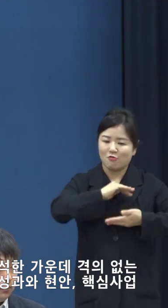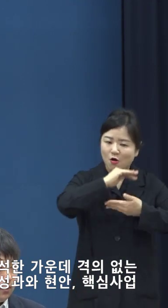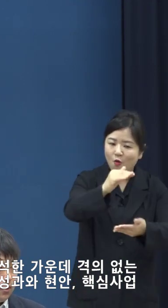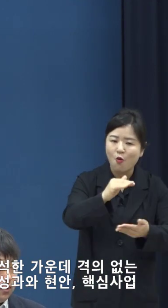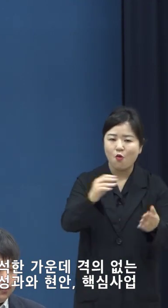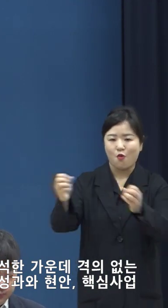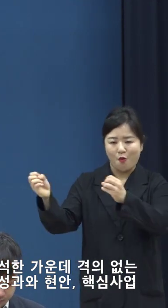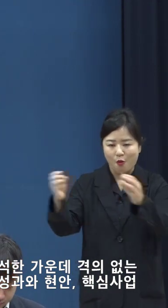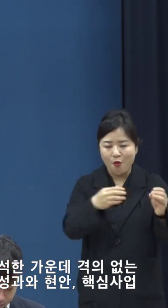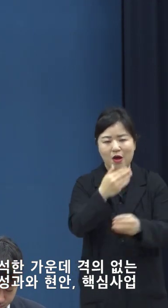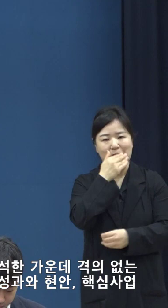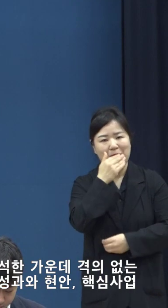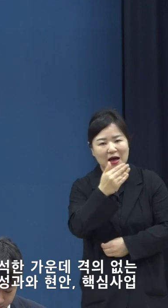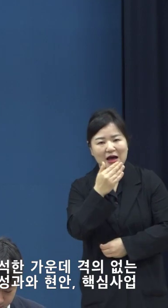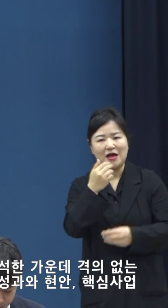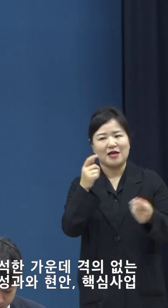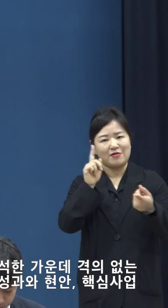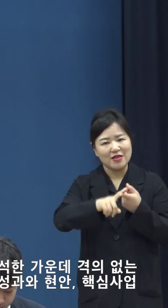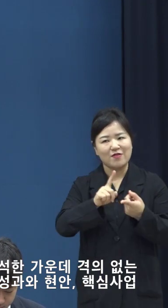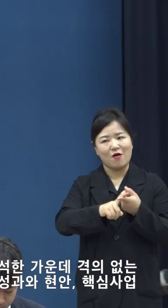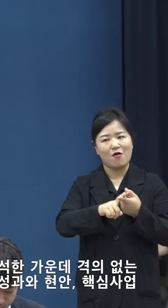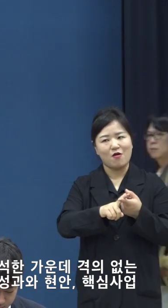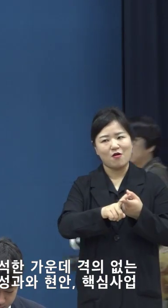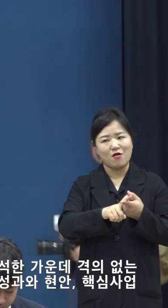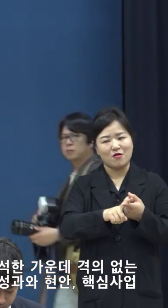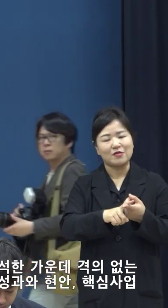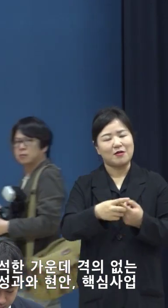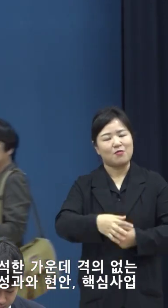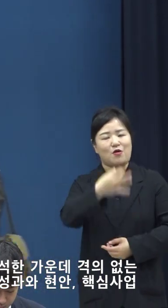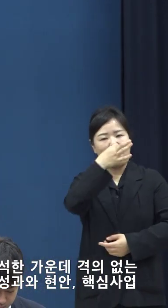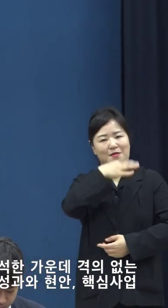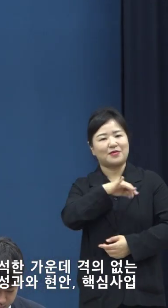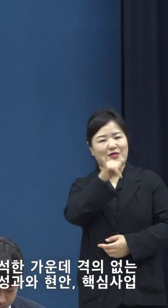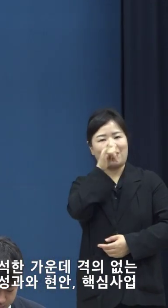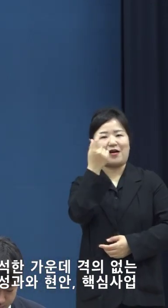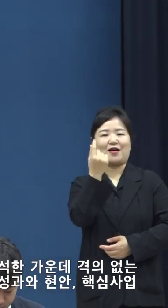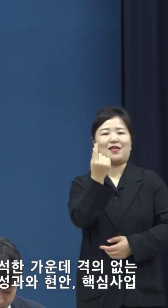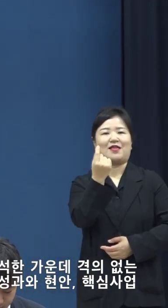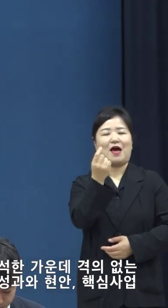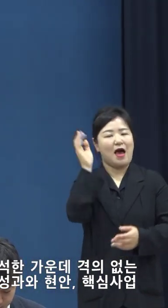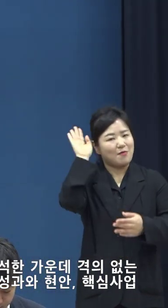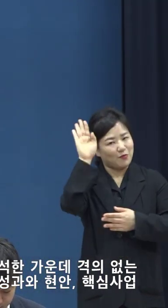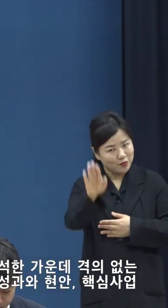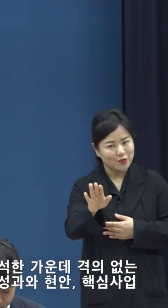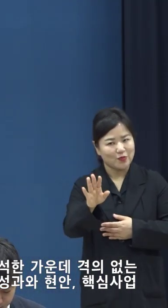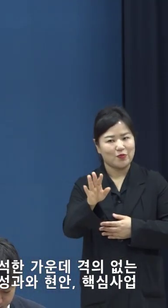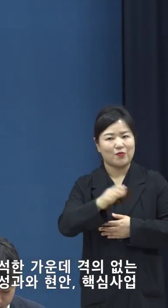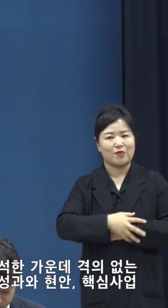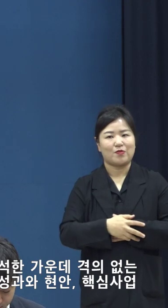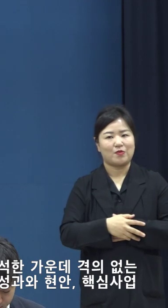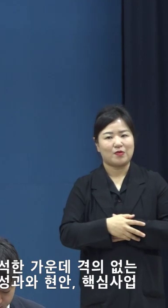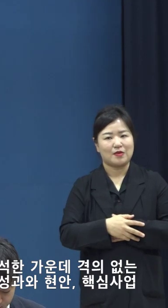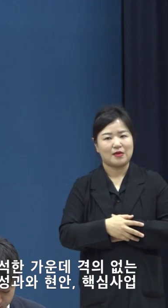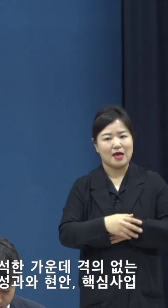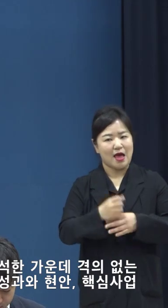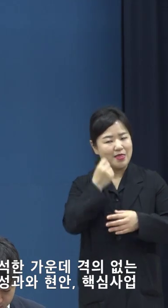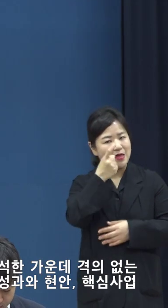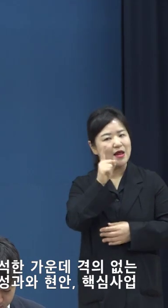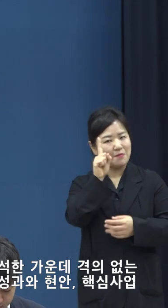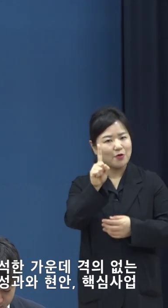또 소통할 수 있는 그런 시간을 가진 것은 그나마 보람이 있는 것이 아닌가 생각되고 앞으로도 계속해서 한 달에